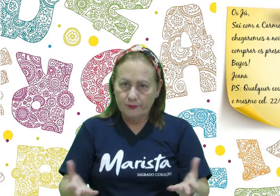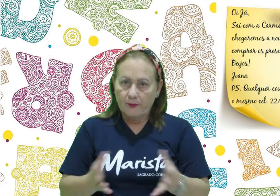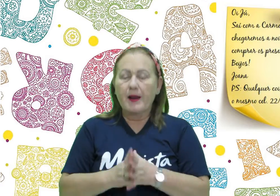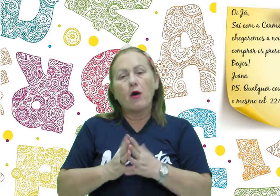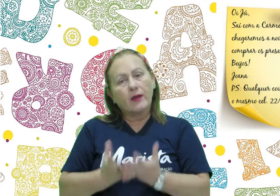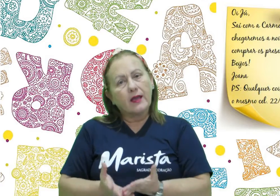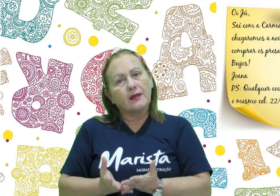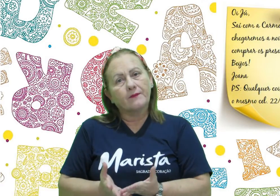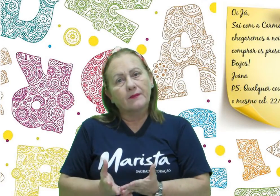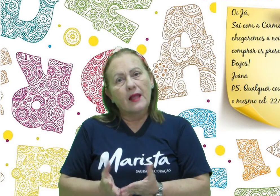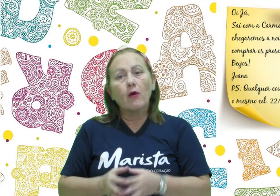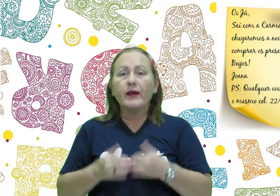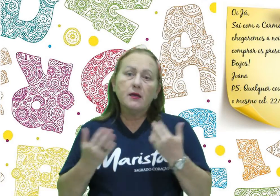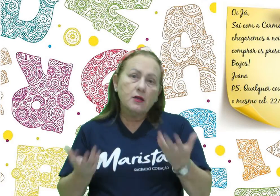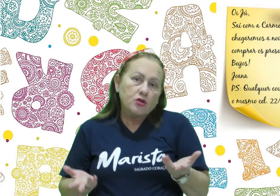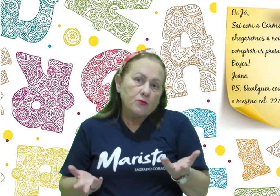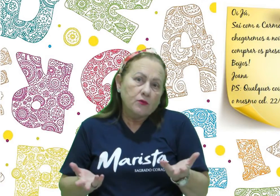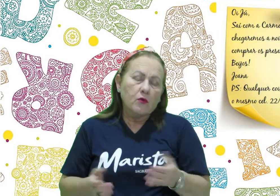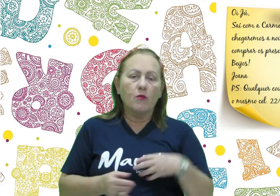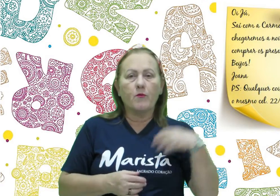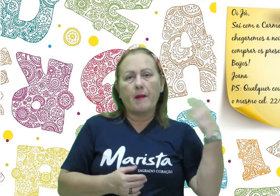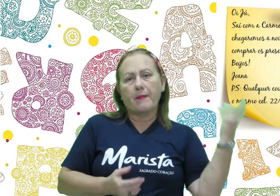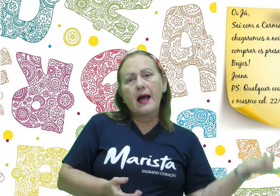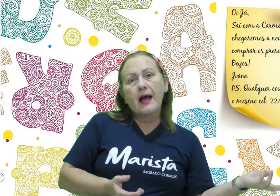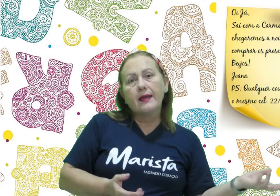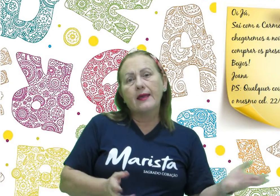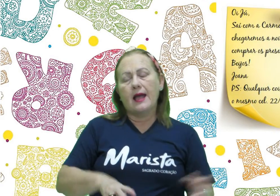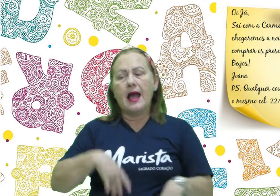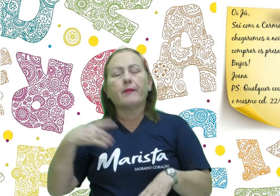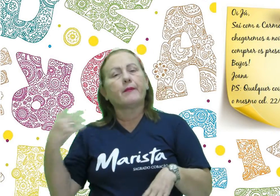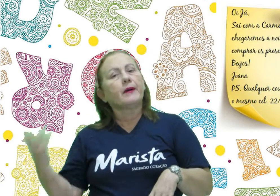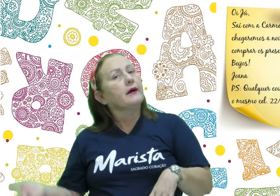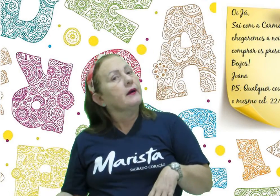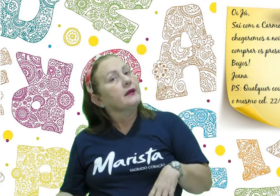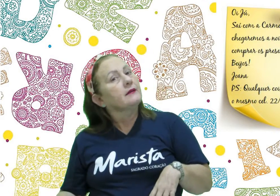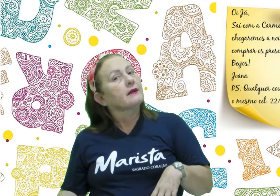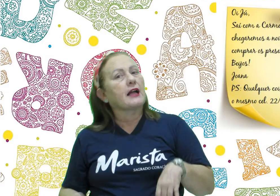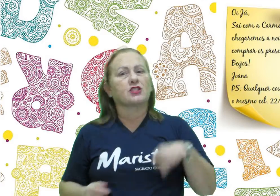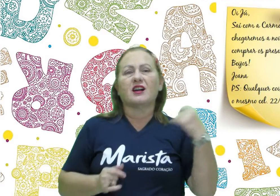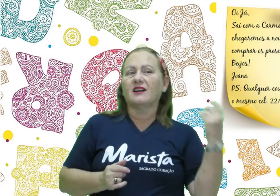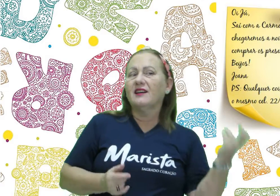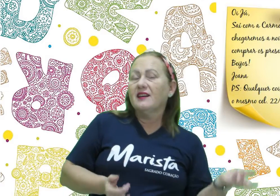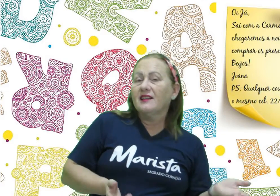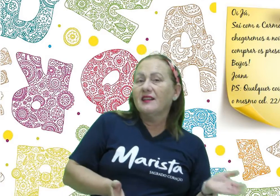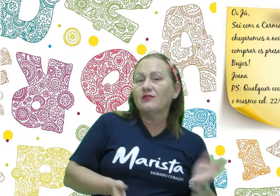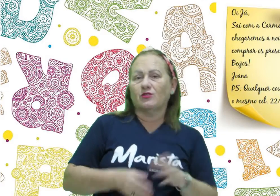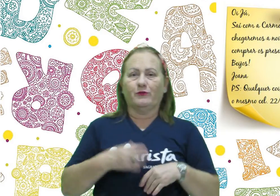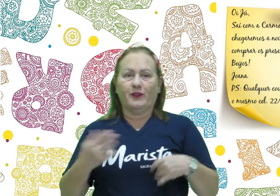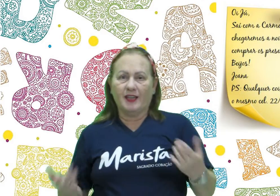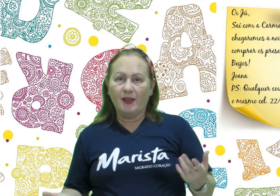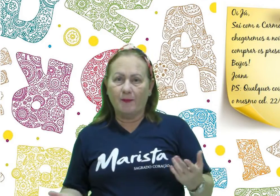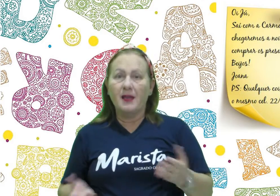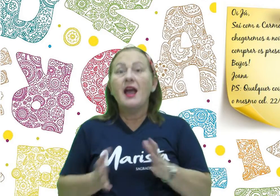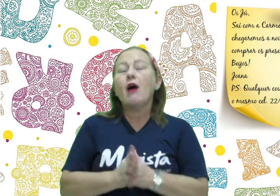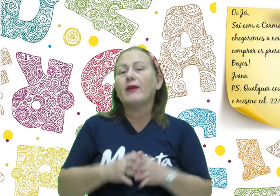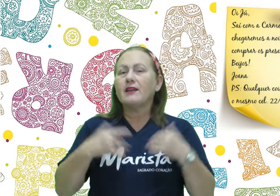para alguém. Alguém íntimo, como o papai, a mamãe, a tia Ana, o tio Felipe. Alguém que você